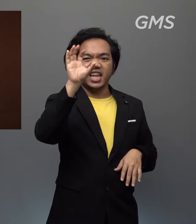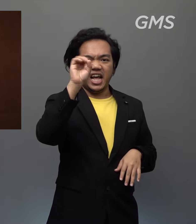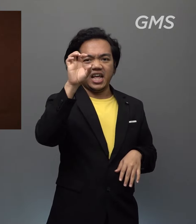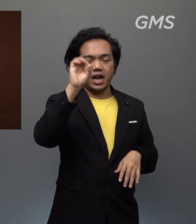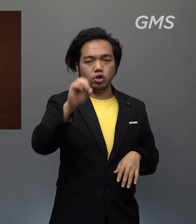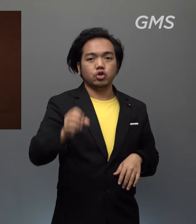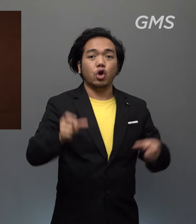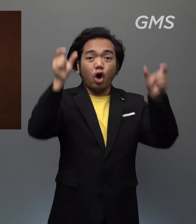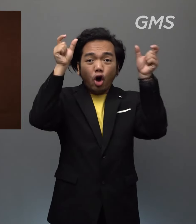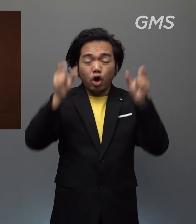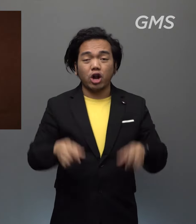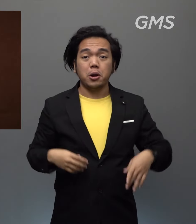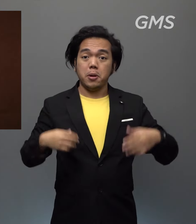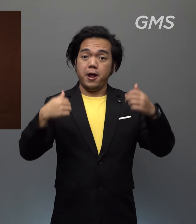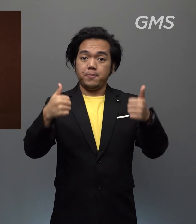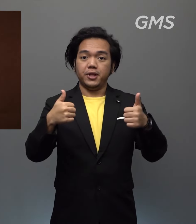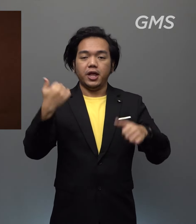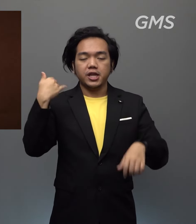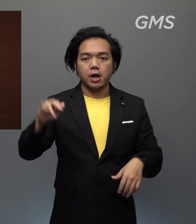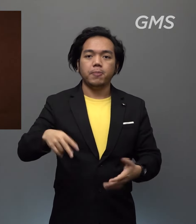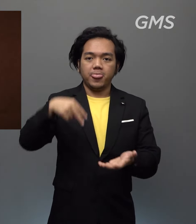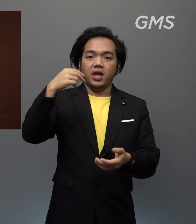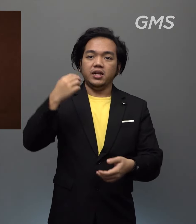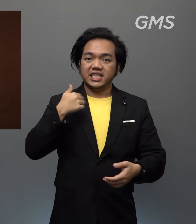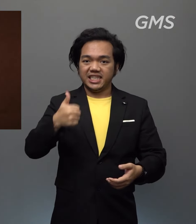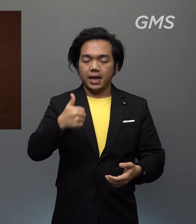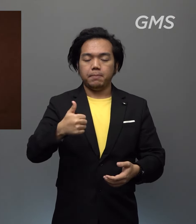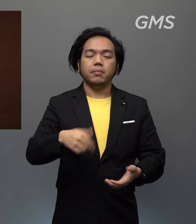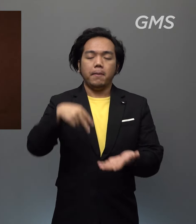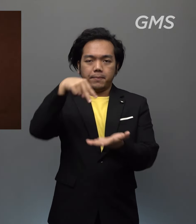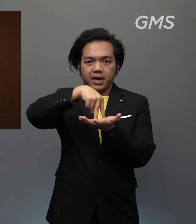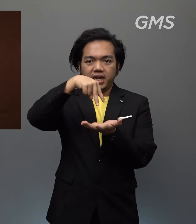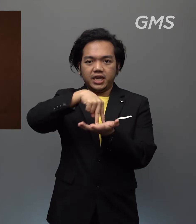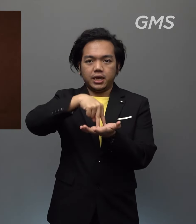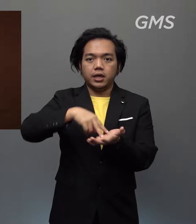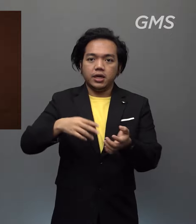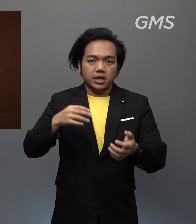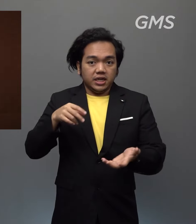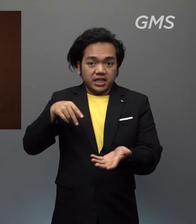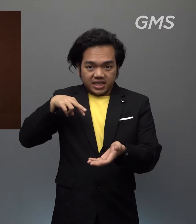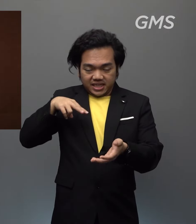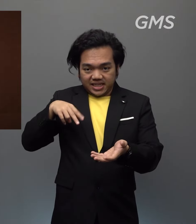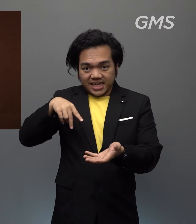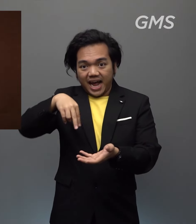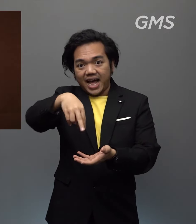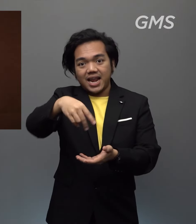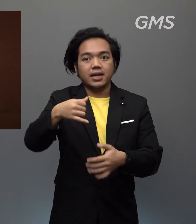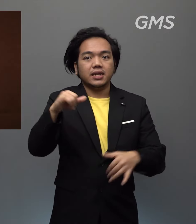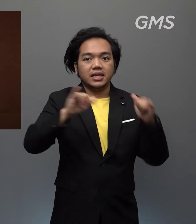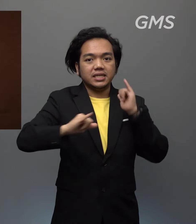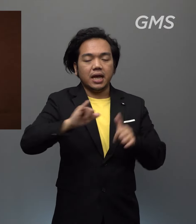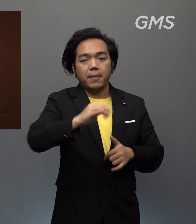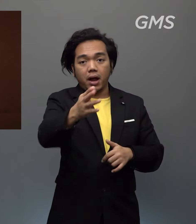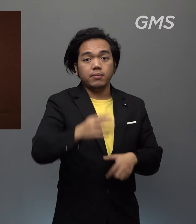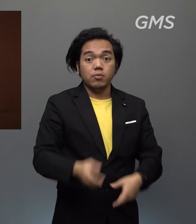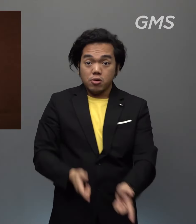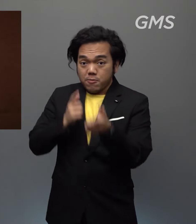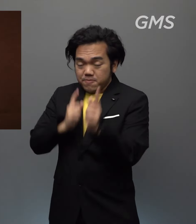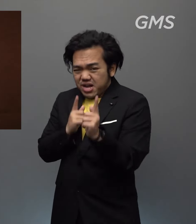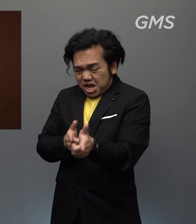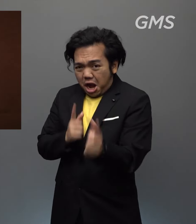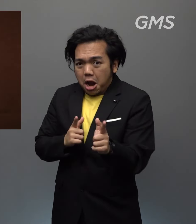yang siap berdiri bersama dengan kita, berjalan bersama dengan kita, menopang kita, berperang bersama dengan kita, menguatkan